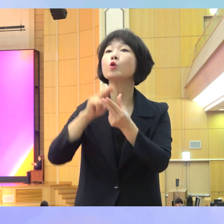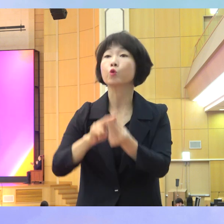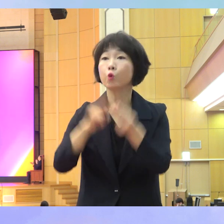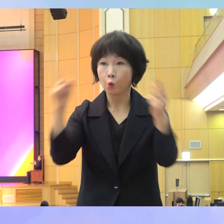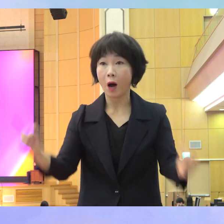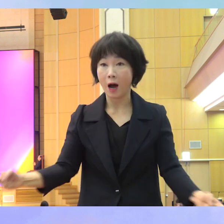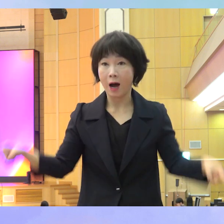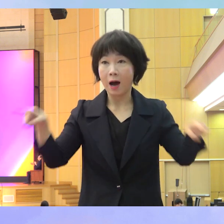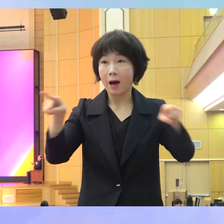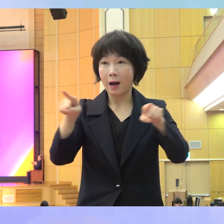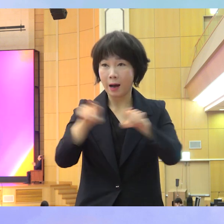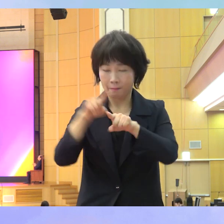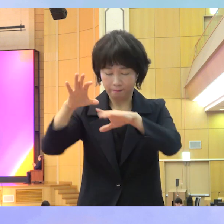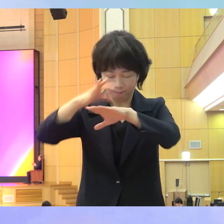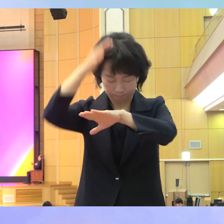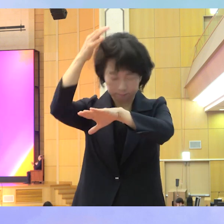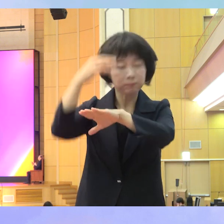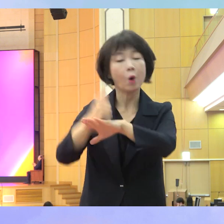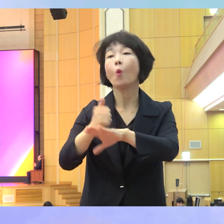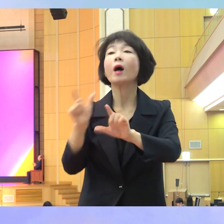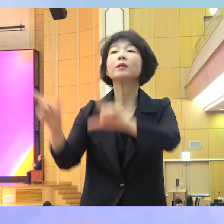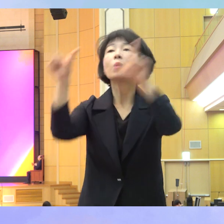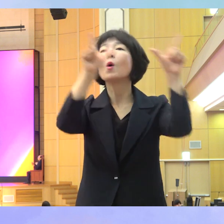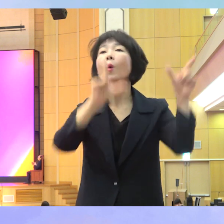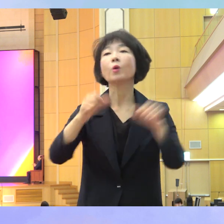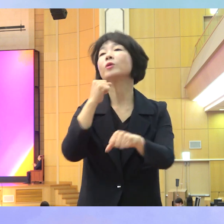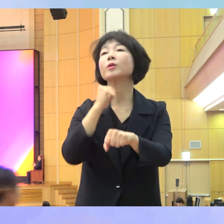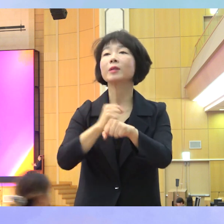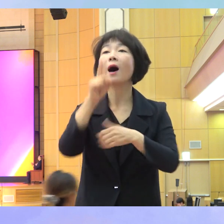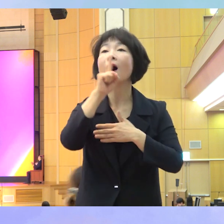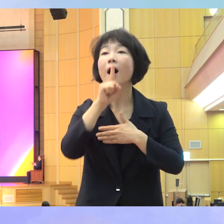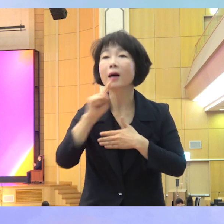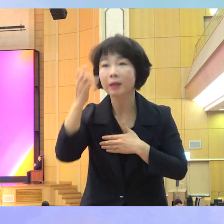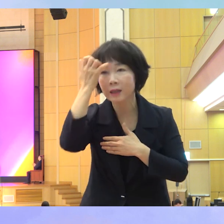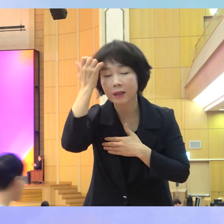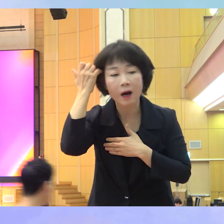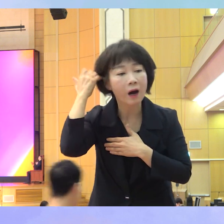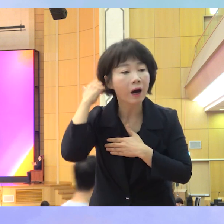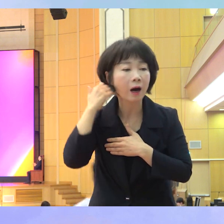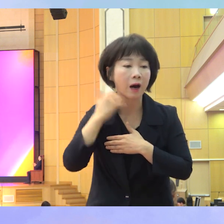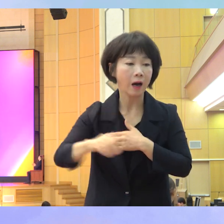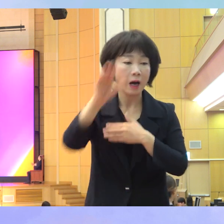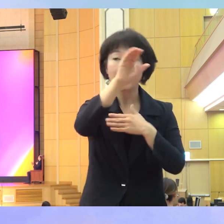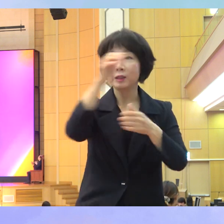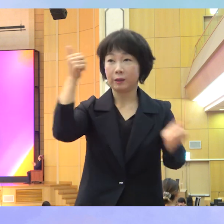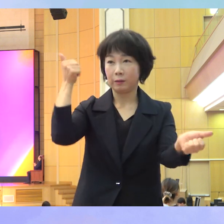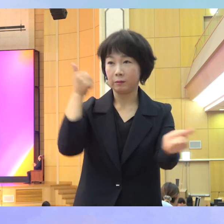영광의 주와 함께 왕 찬양합니다. 승전한 군사들은